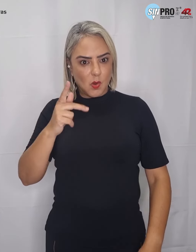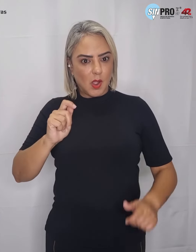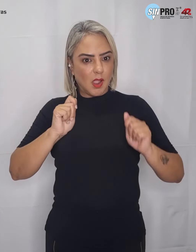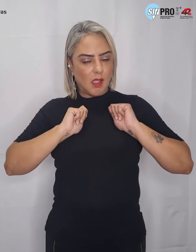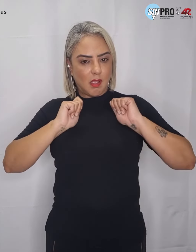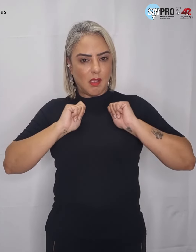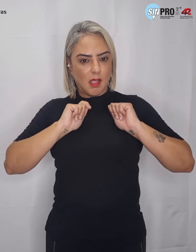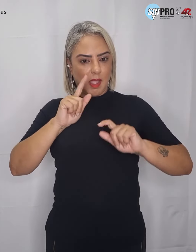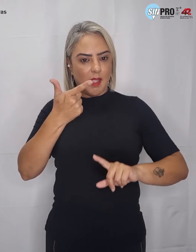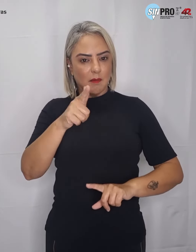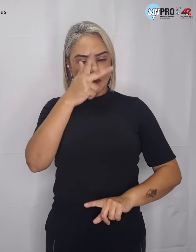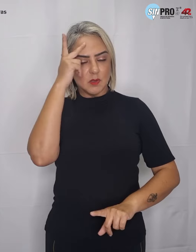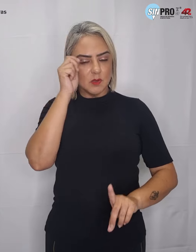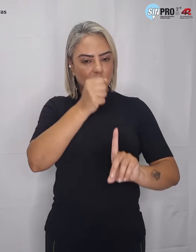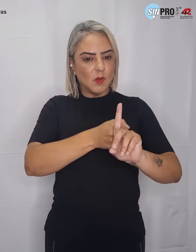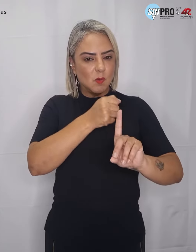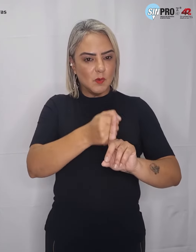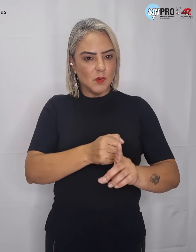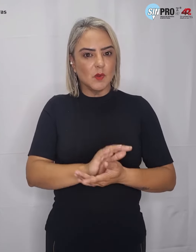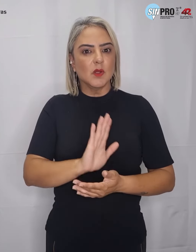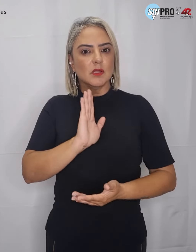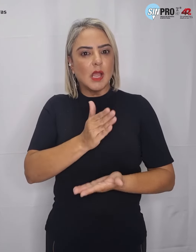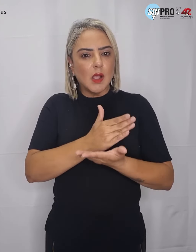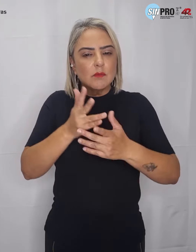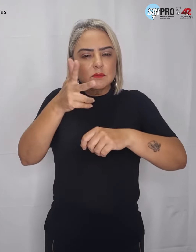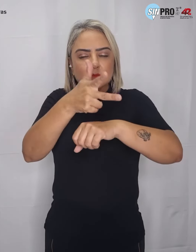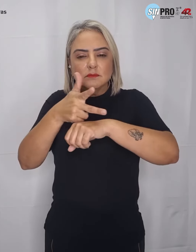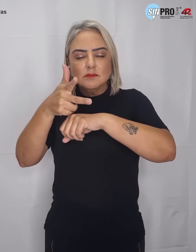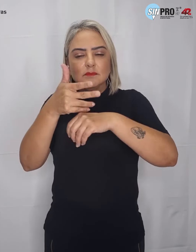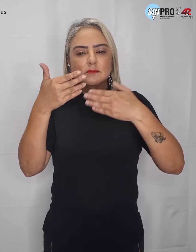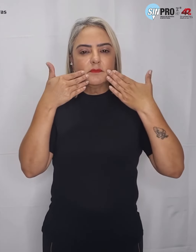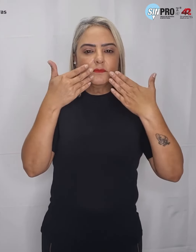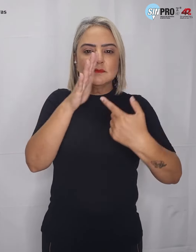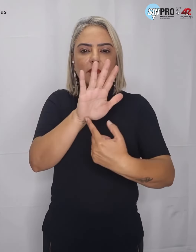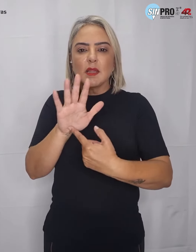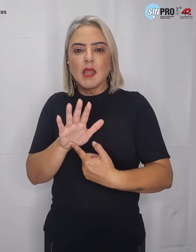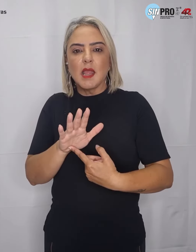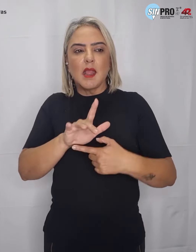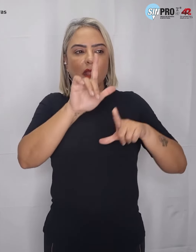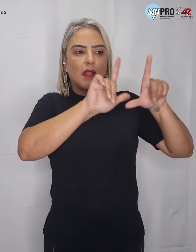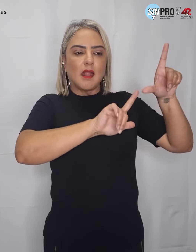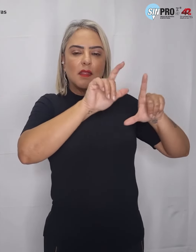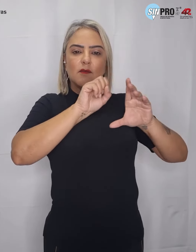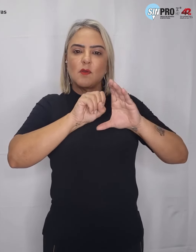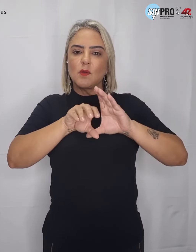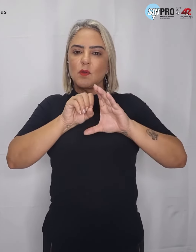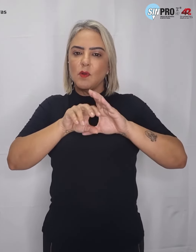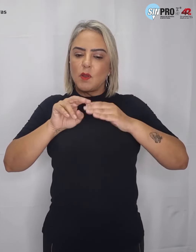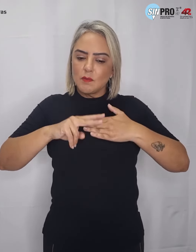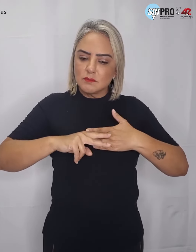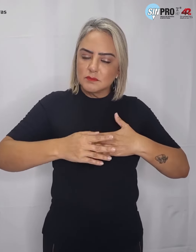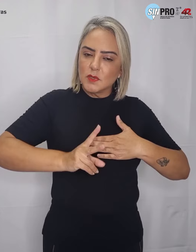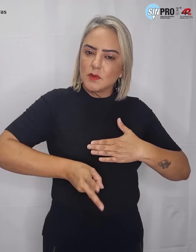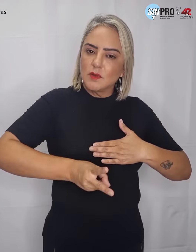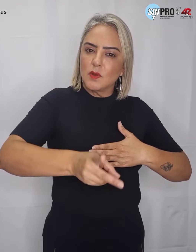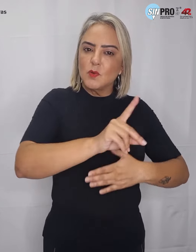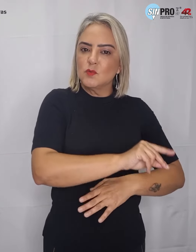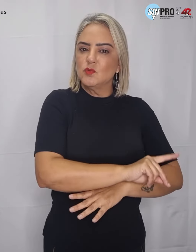luta. O vídeo já começou a ser apresentado na TV Globo e prosseguirá o dia todo.